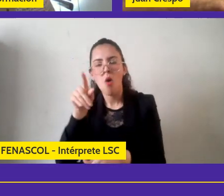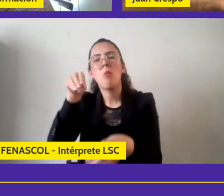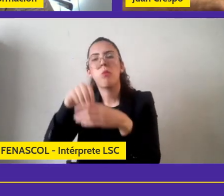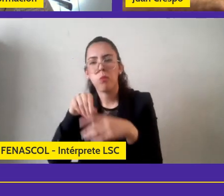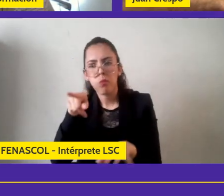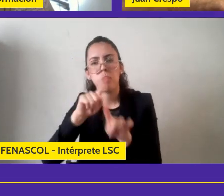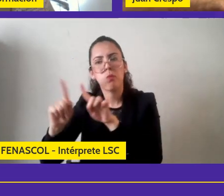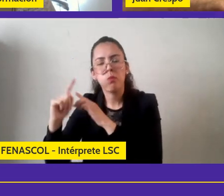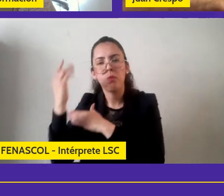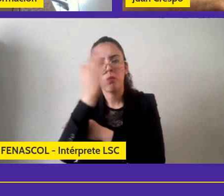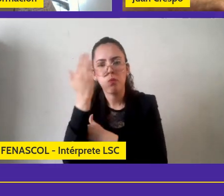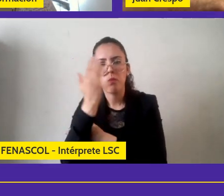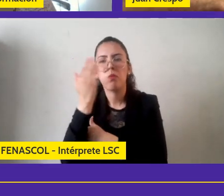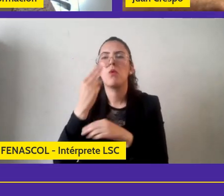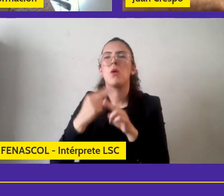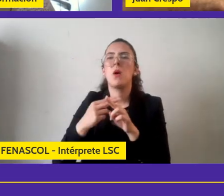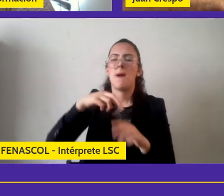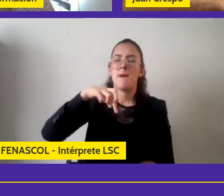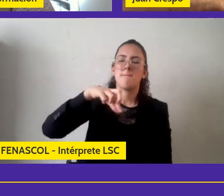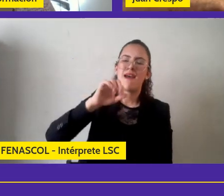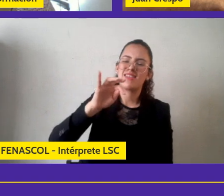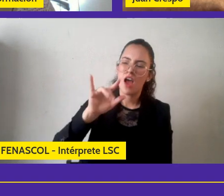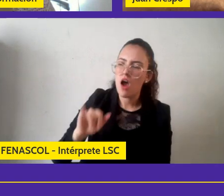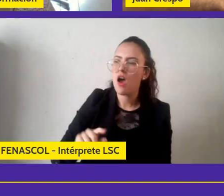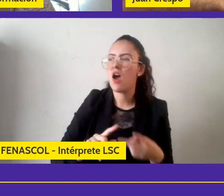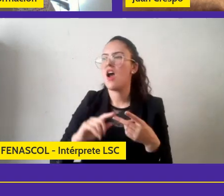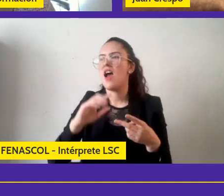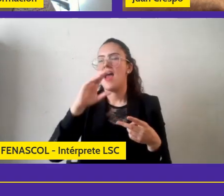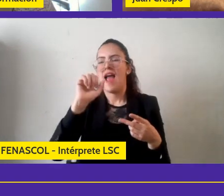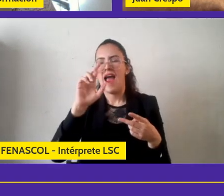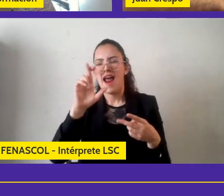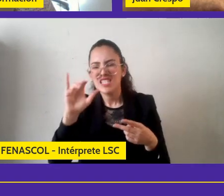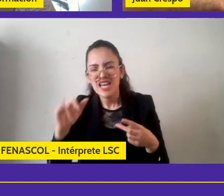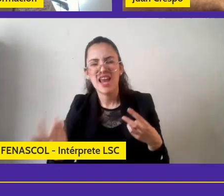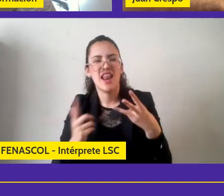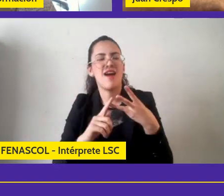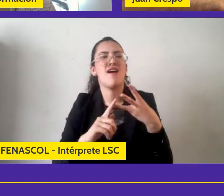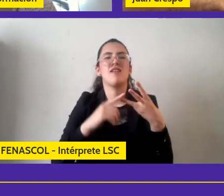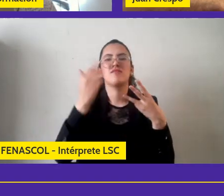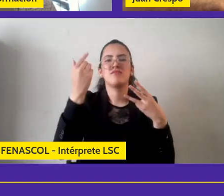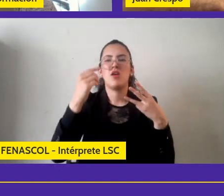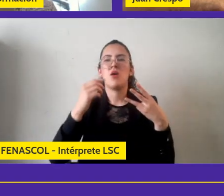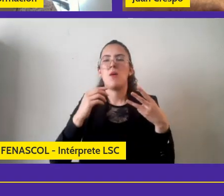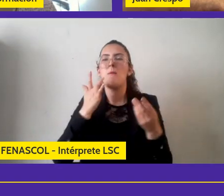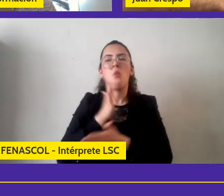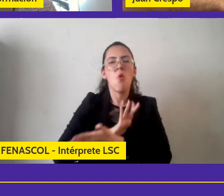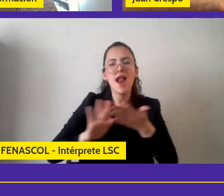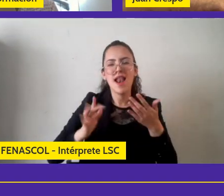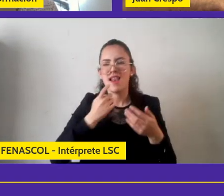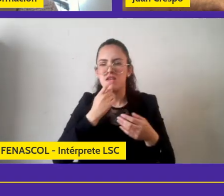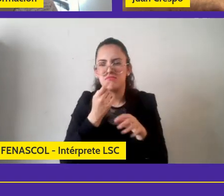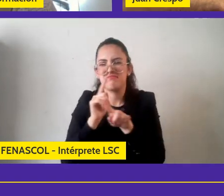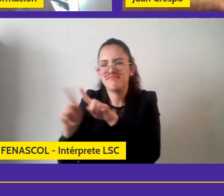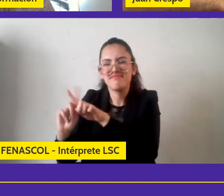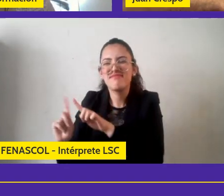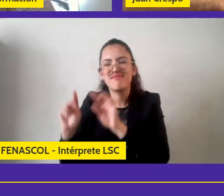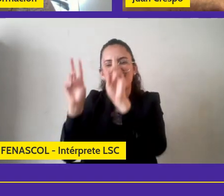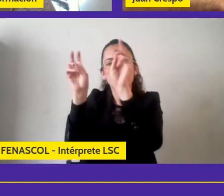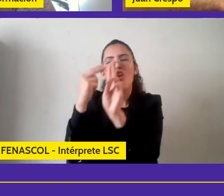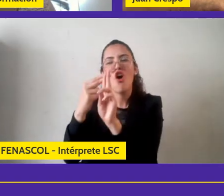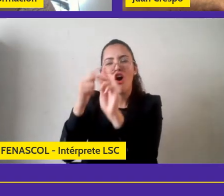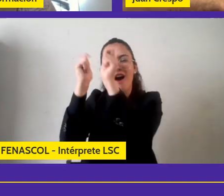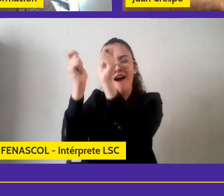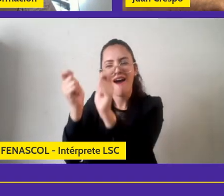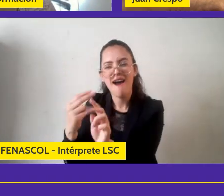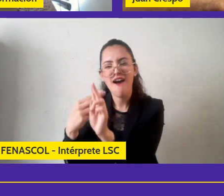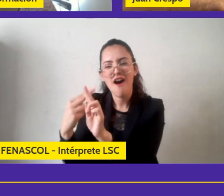como San Patacón, La Cachera, Soy Cris de Tierra Bomba, Por Esa Lengua, entre otras. Entonces,